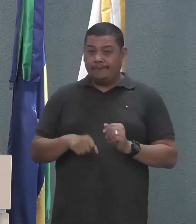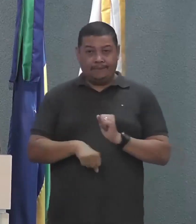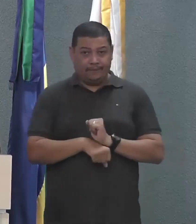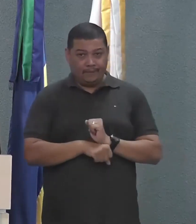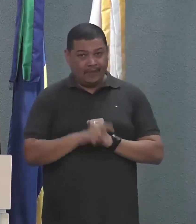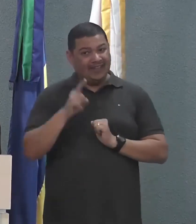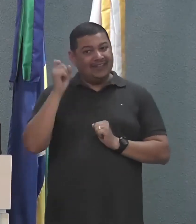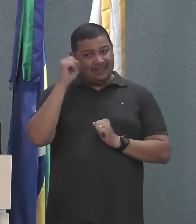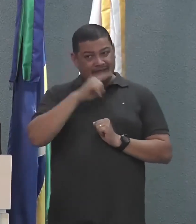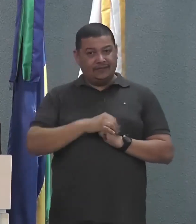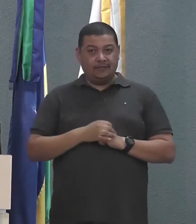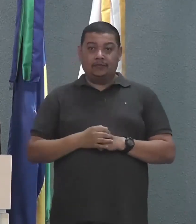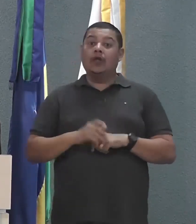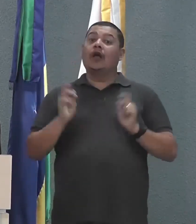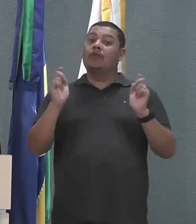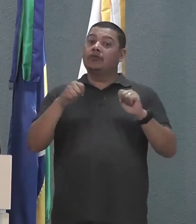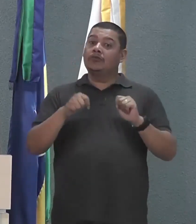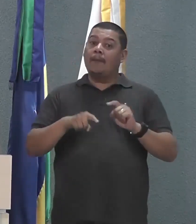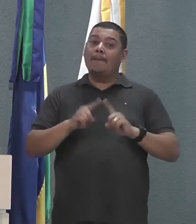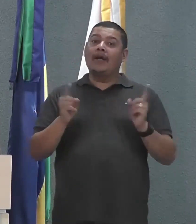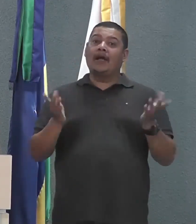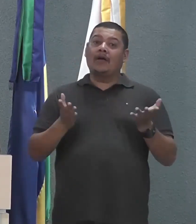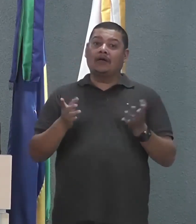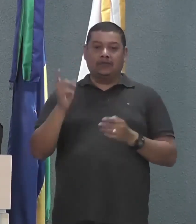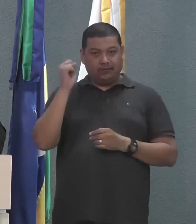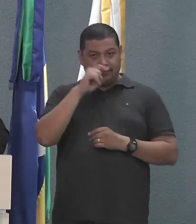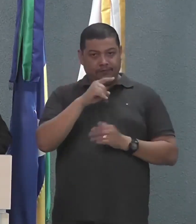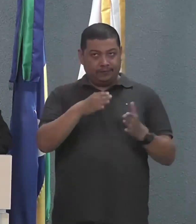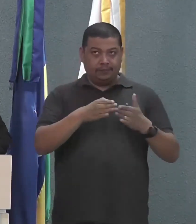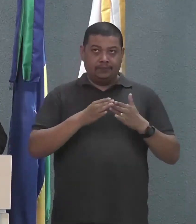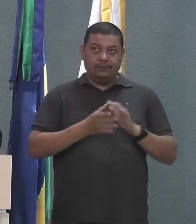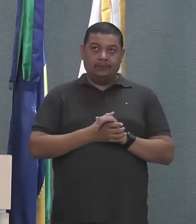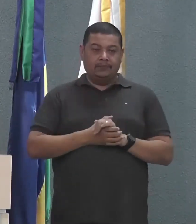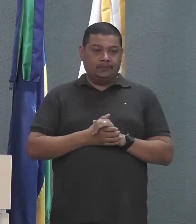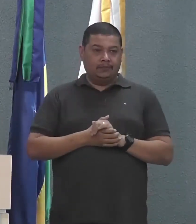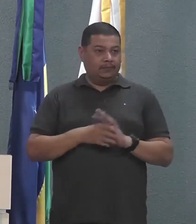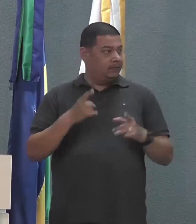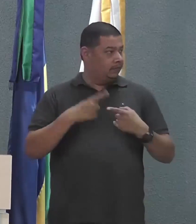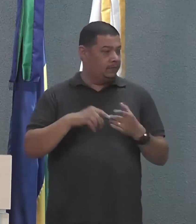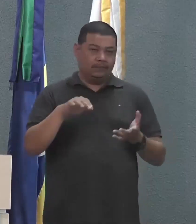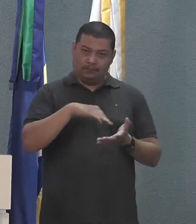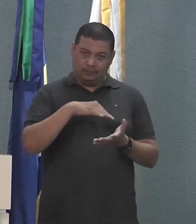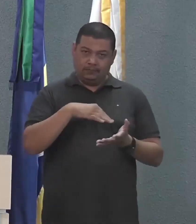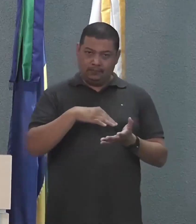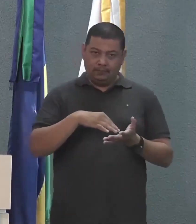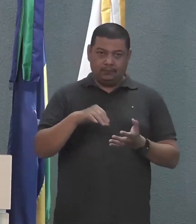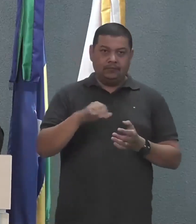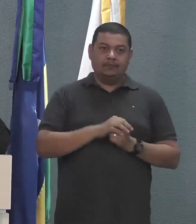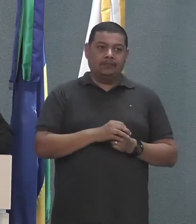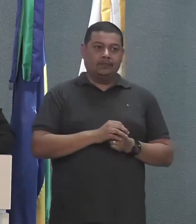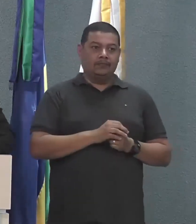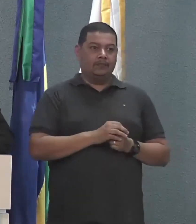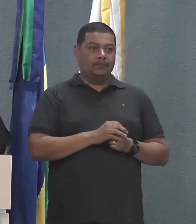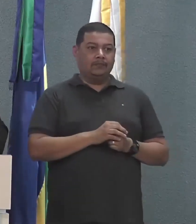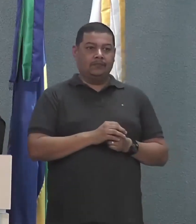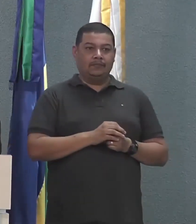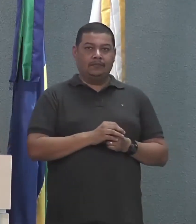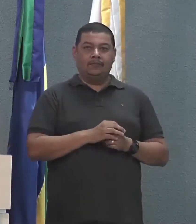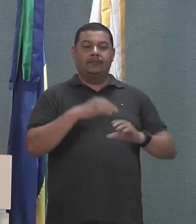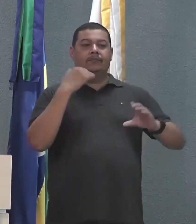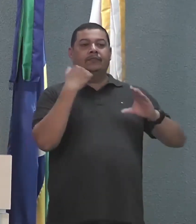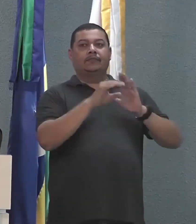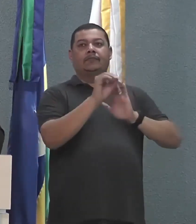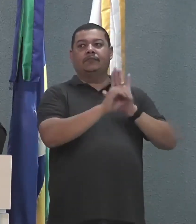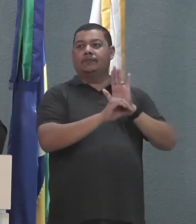é difícil de acontecer. Pedir, presidente, para que a secretaria mande o seguinte ofício: só